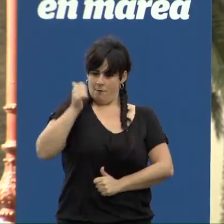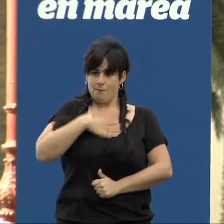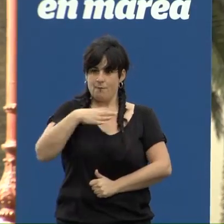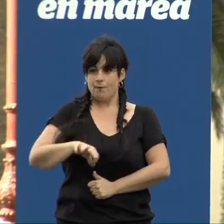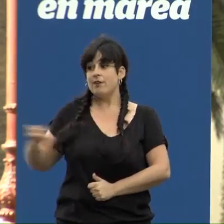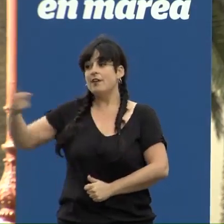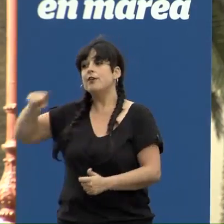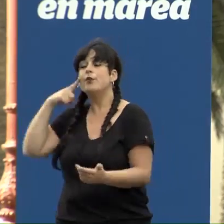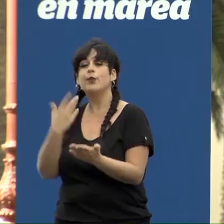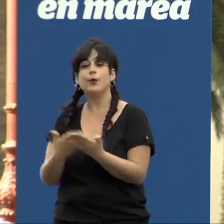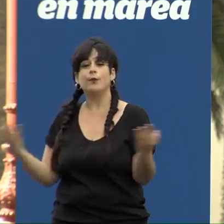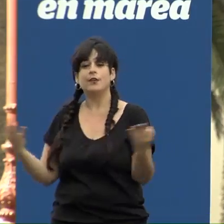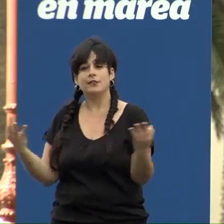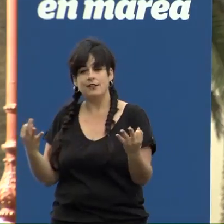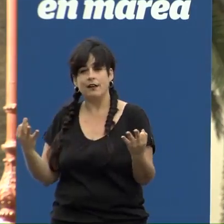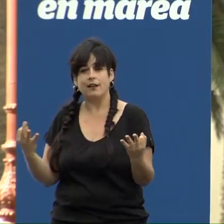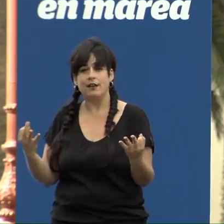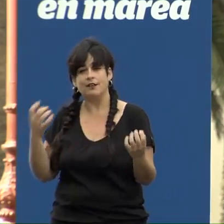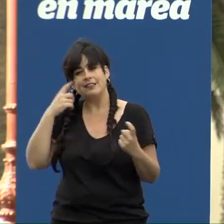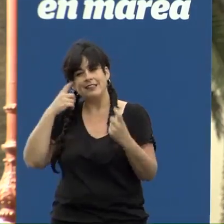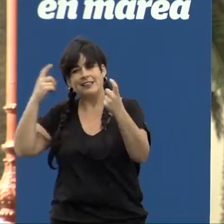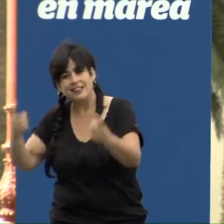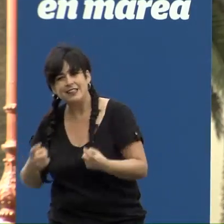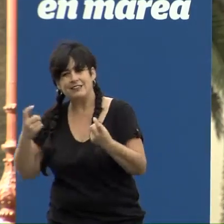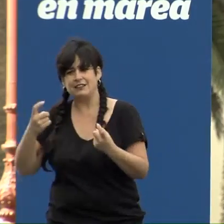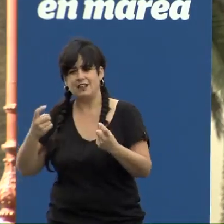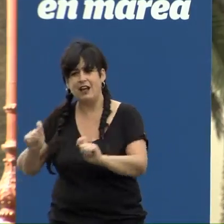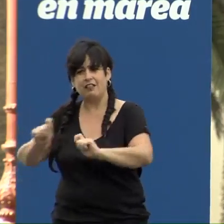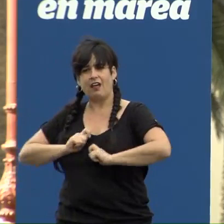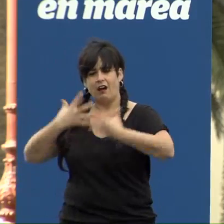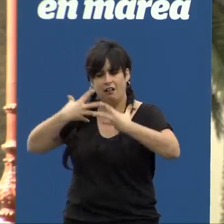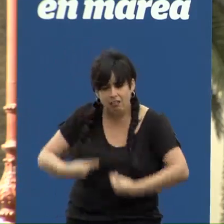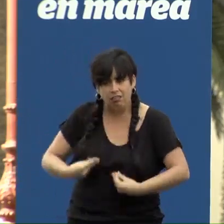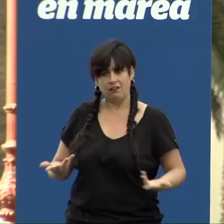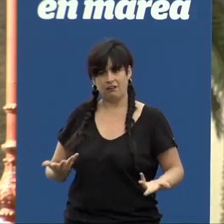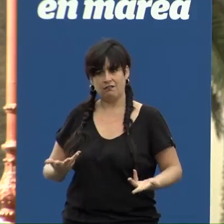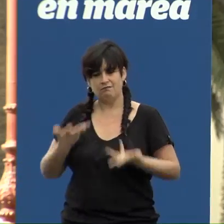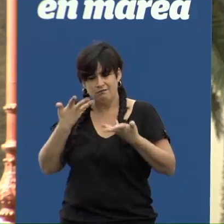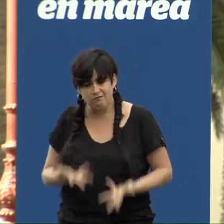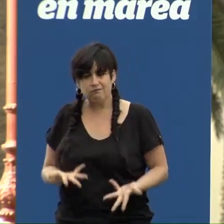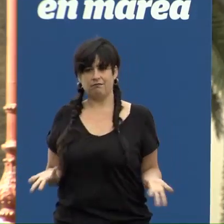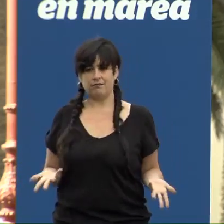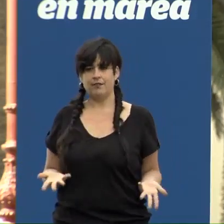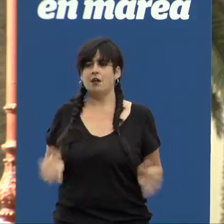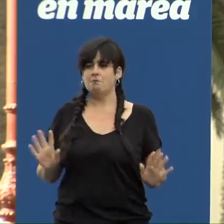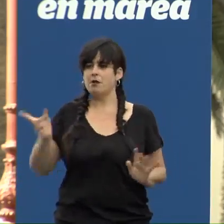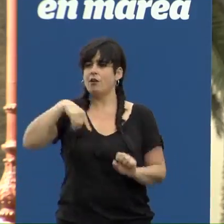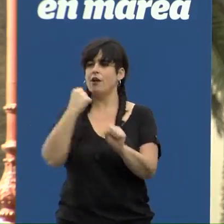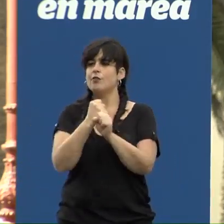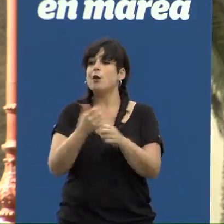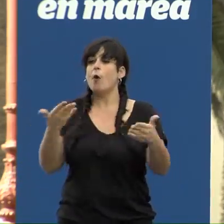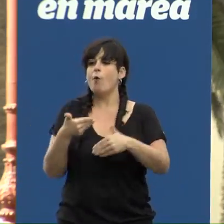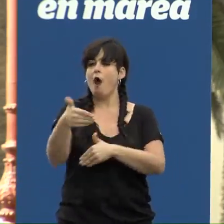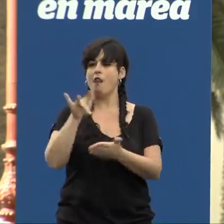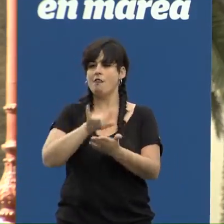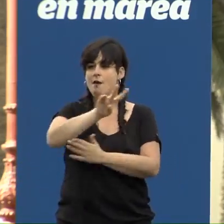posible. Quérenos inocular a apatía e o desánimo. E o noso traballo é gañar o 25